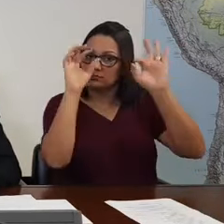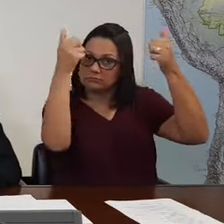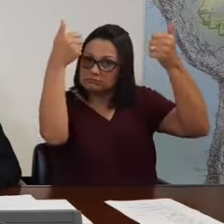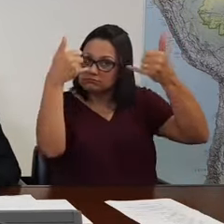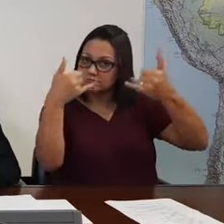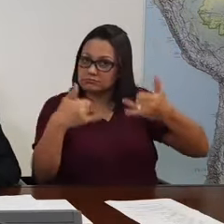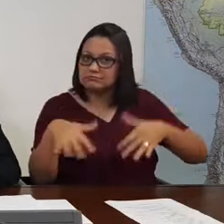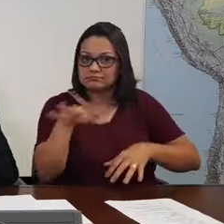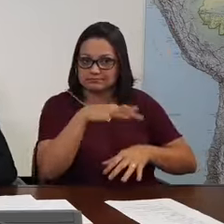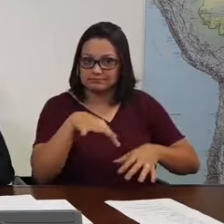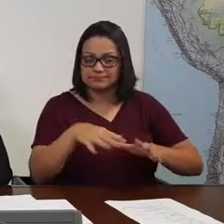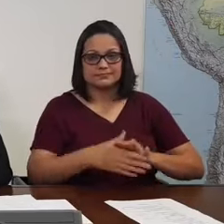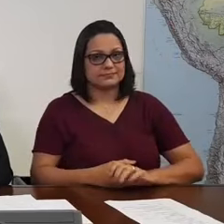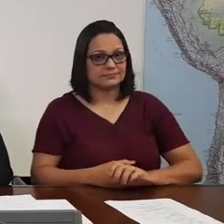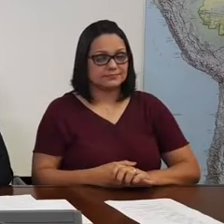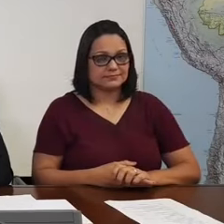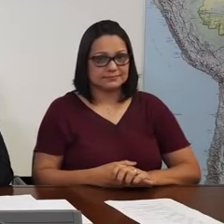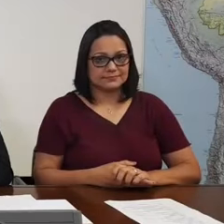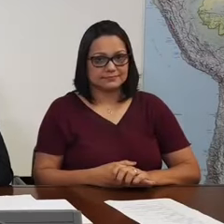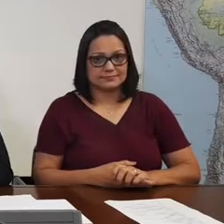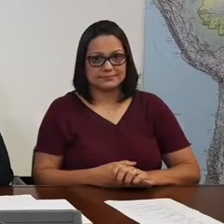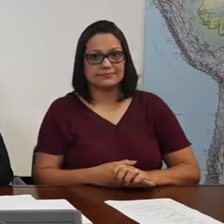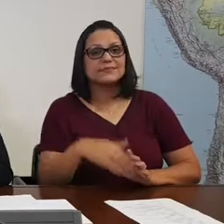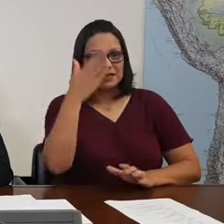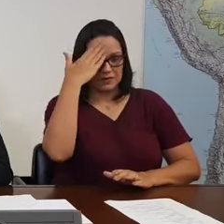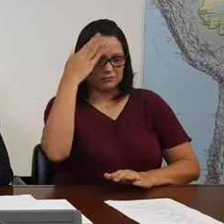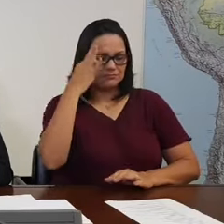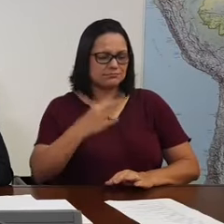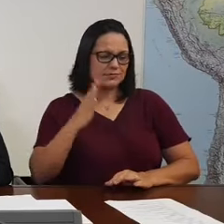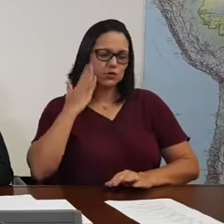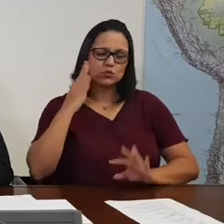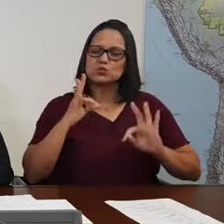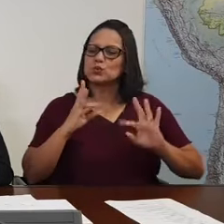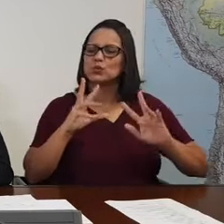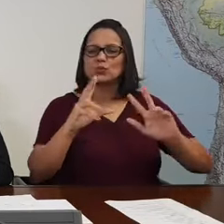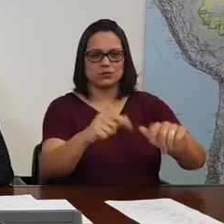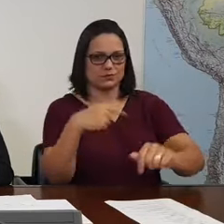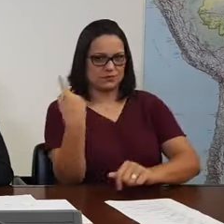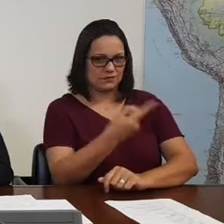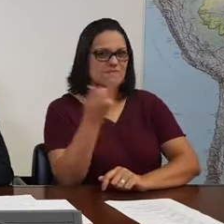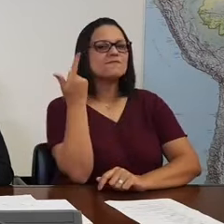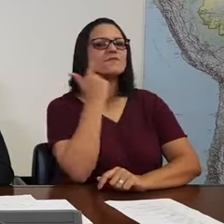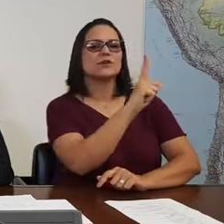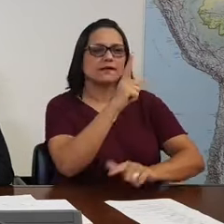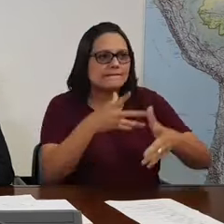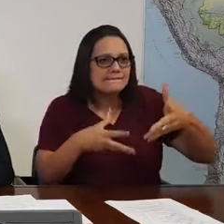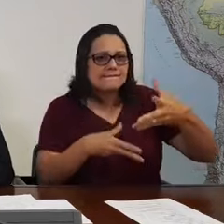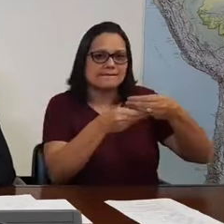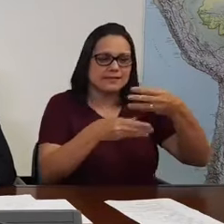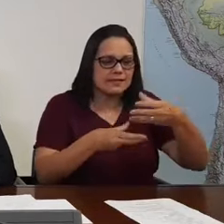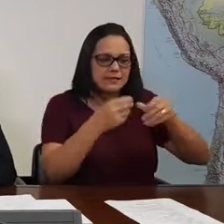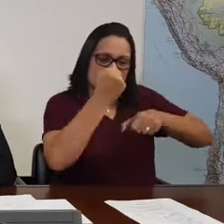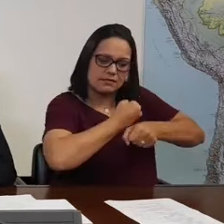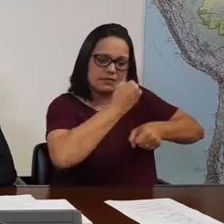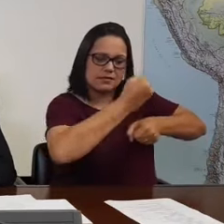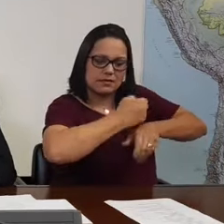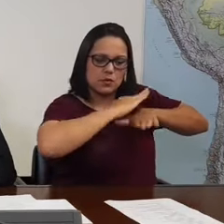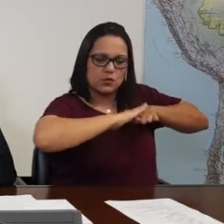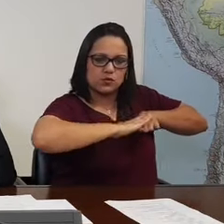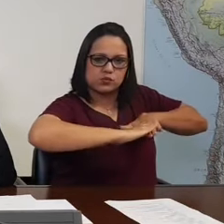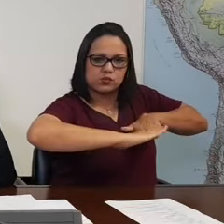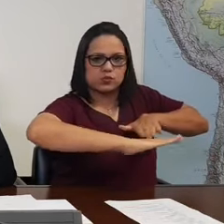essa questão. Tenho certeza que todos nós ganharemos com a implementação dessas